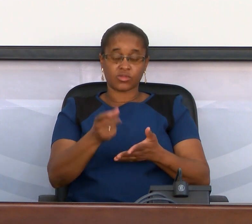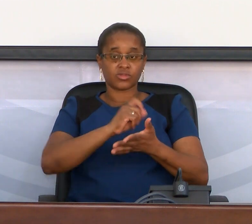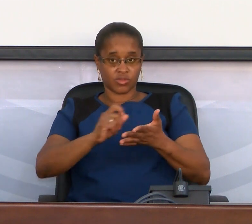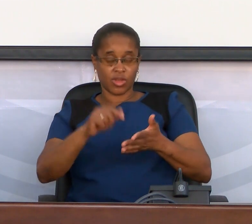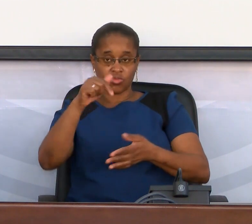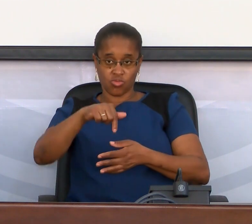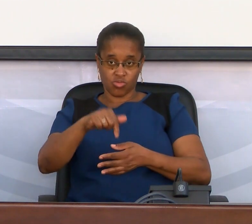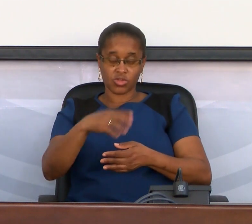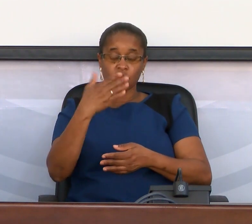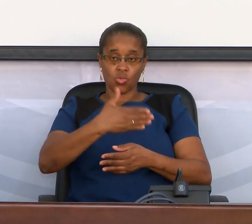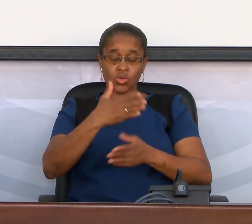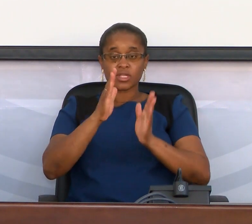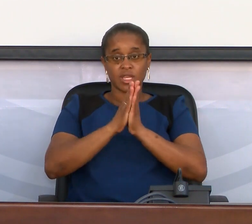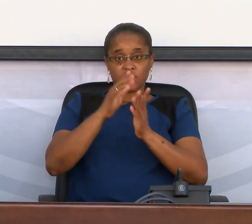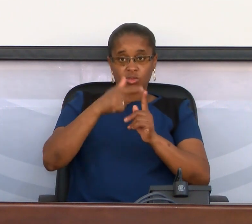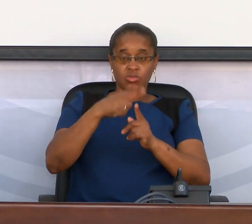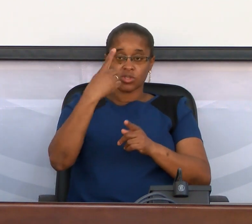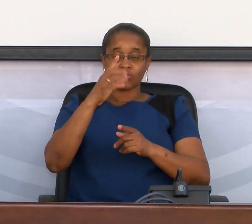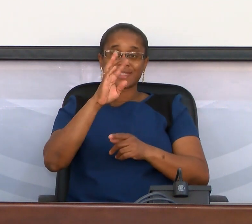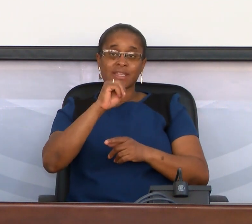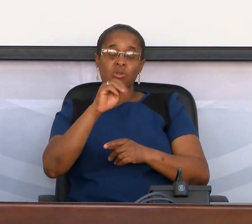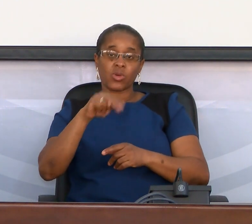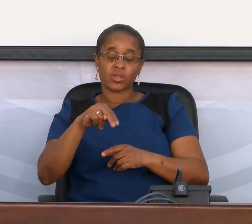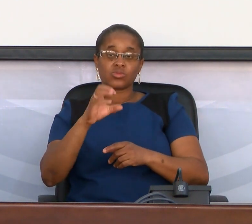Santa Cruz e um de São Lourenço dos Órgãos.